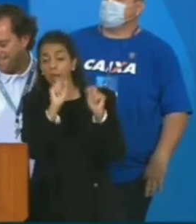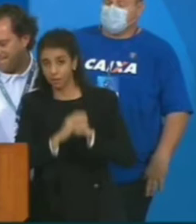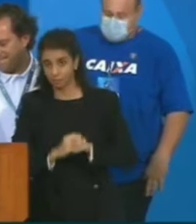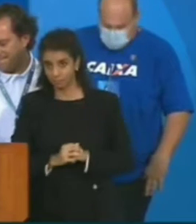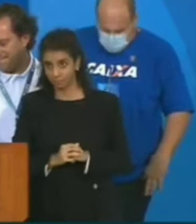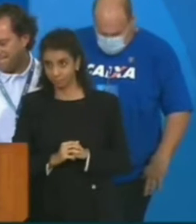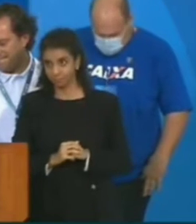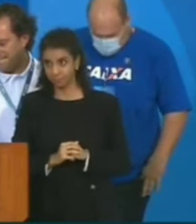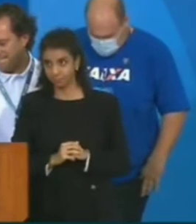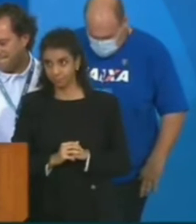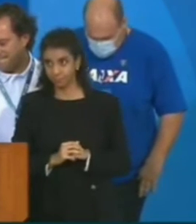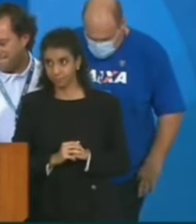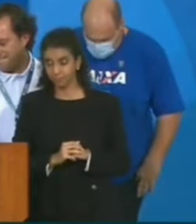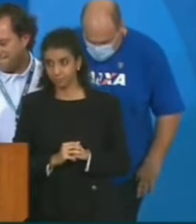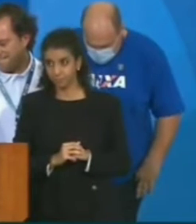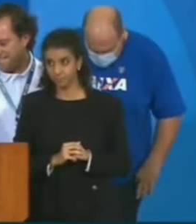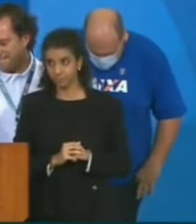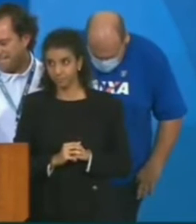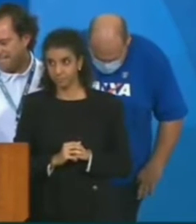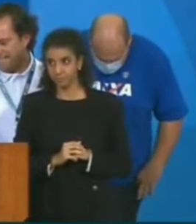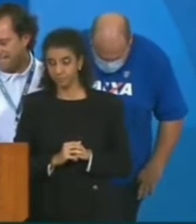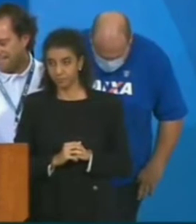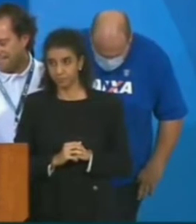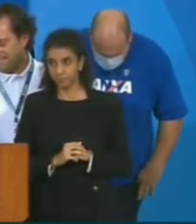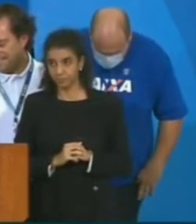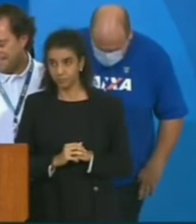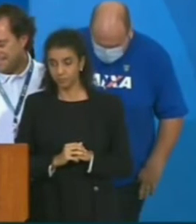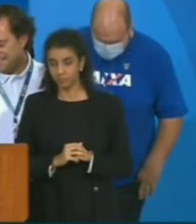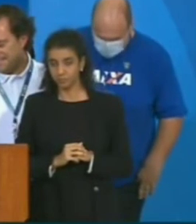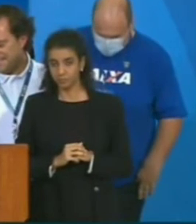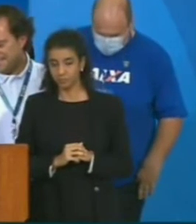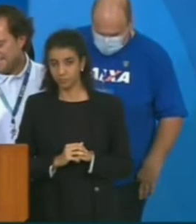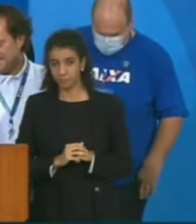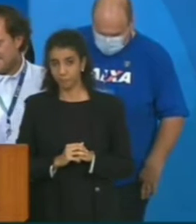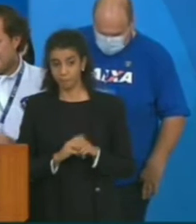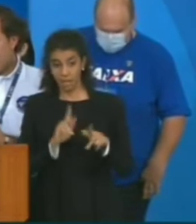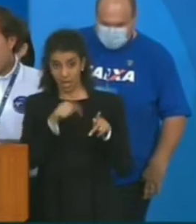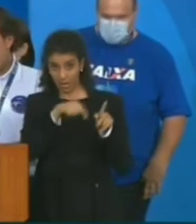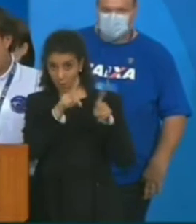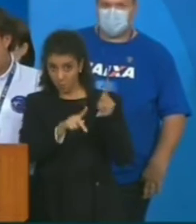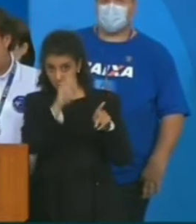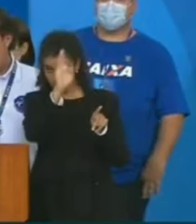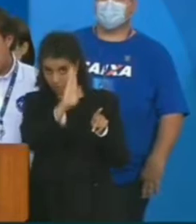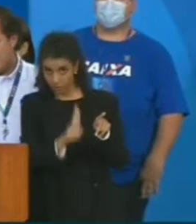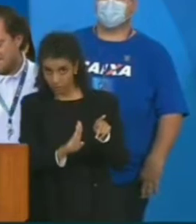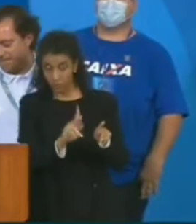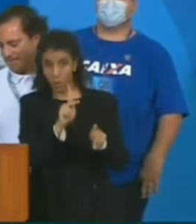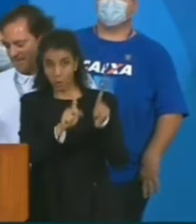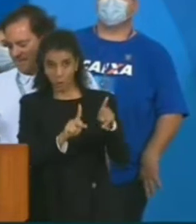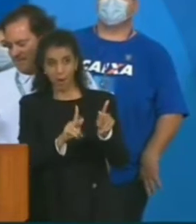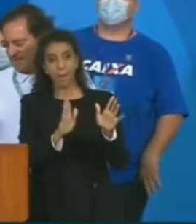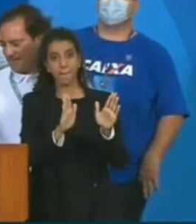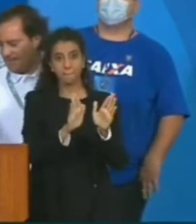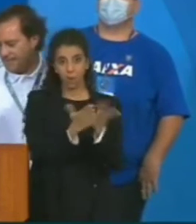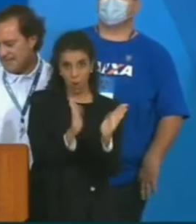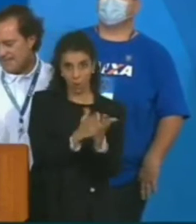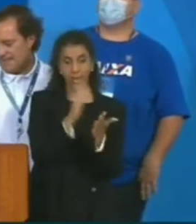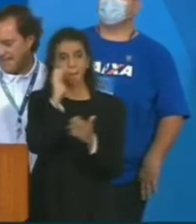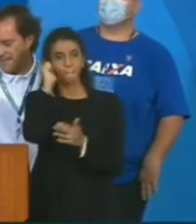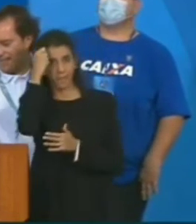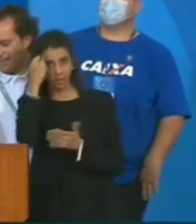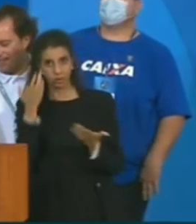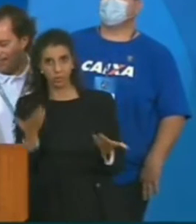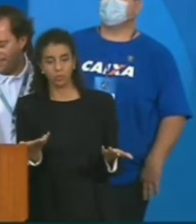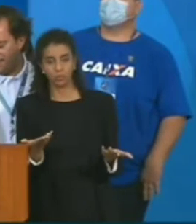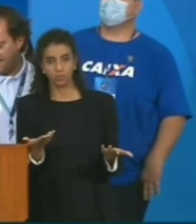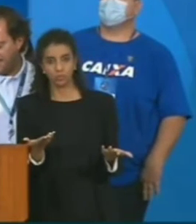Tirar a população que tem mais em cima no Brasil, pobre e preto. Vamos